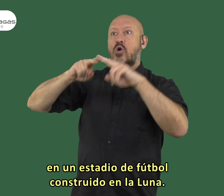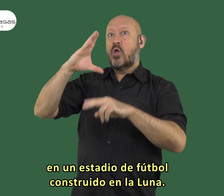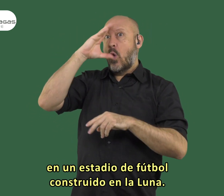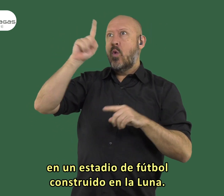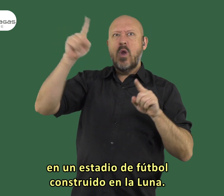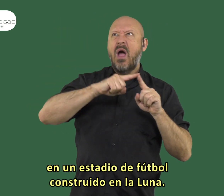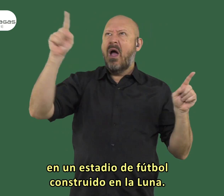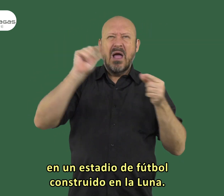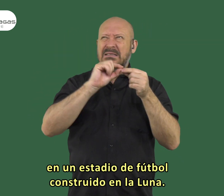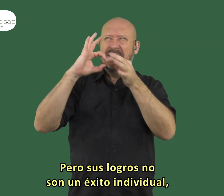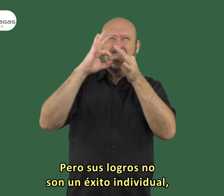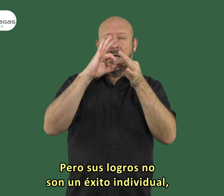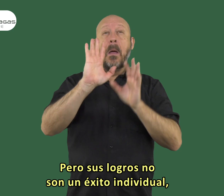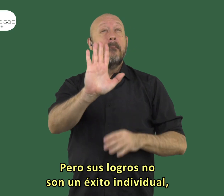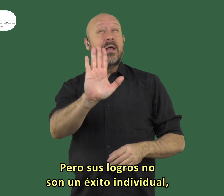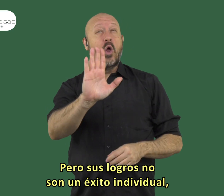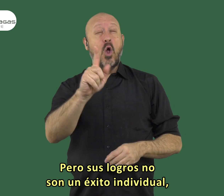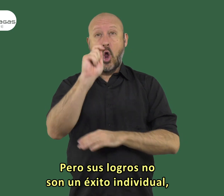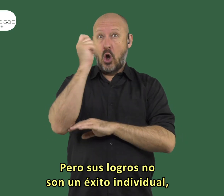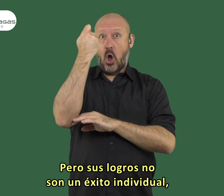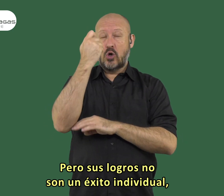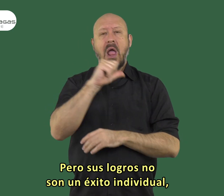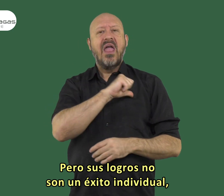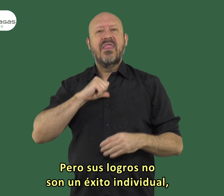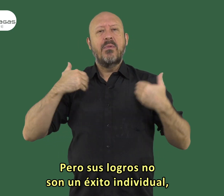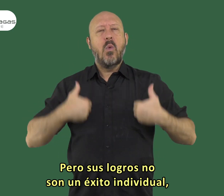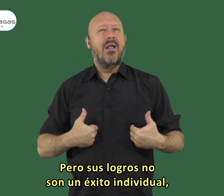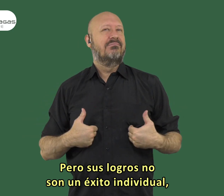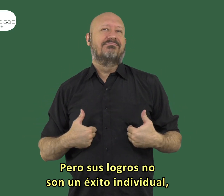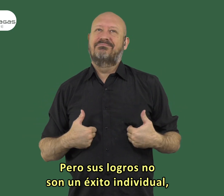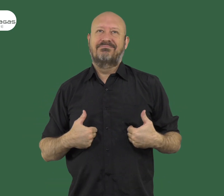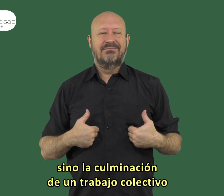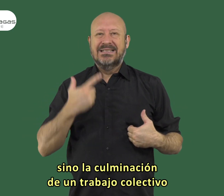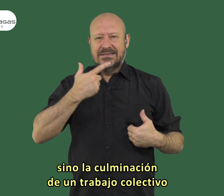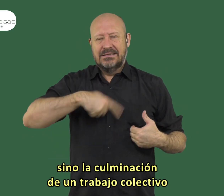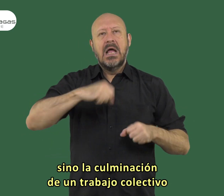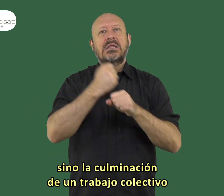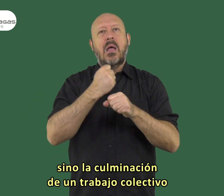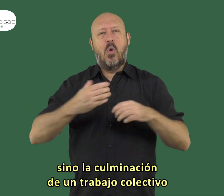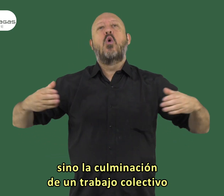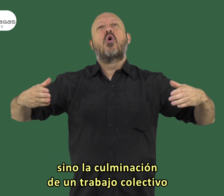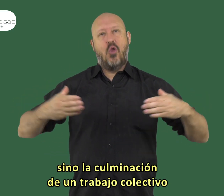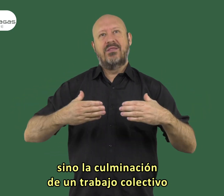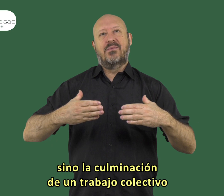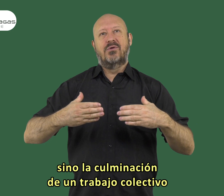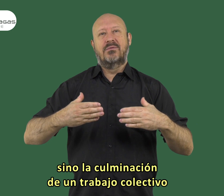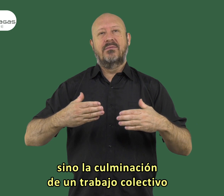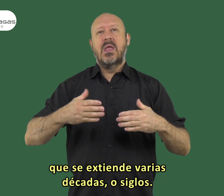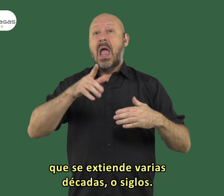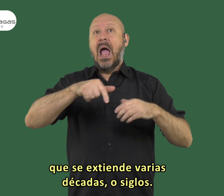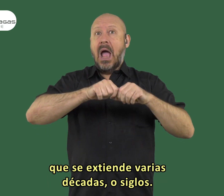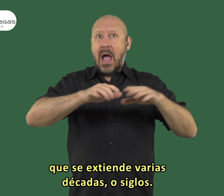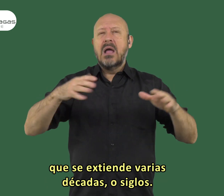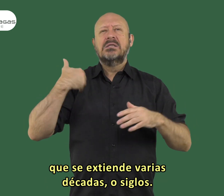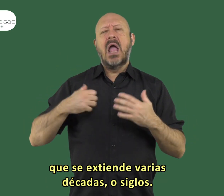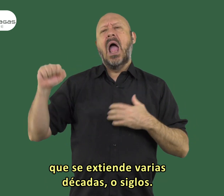fútbol construido en la Luna. Pero sus logros no son un éxito individual, sino la culminación de un trabajo colectivo